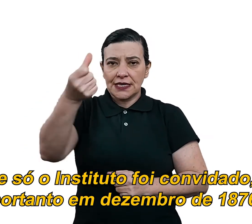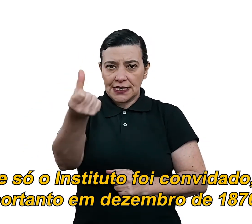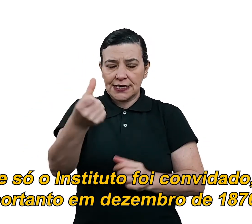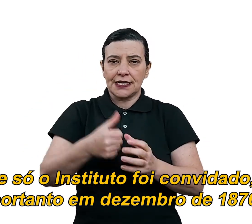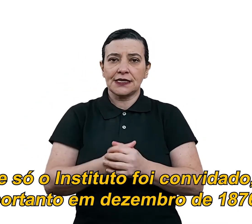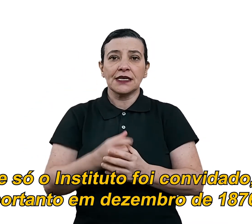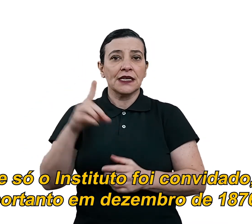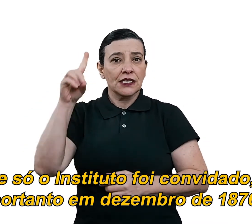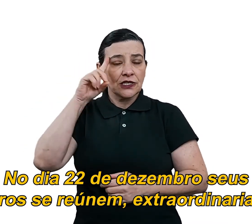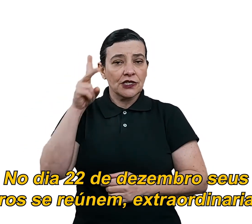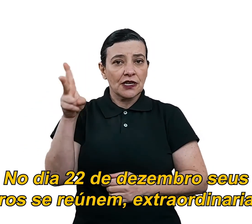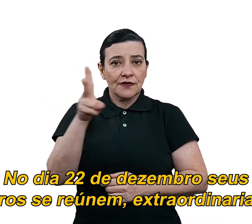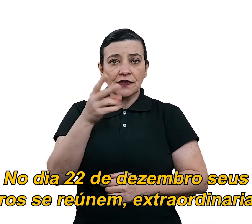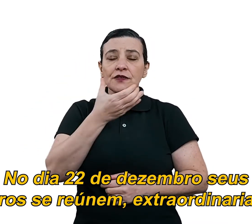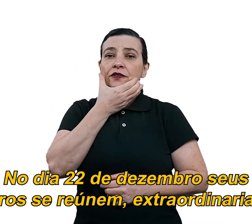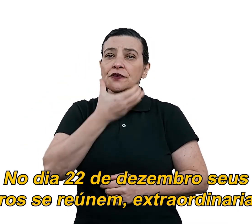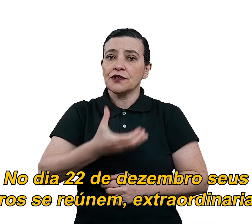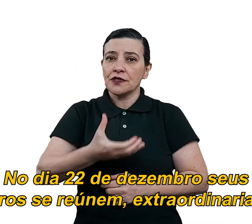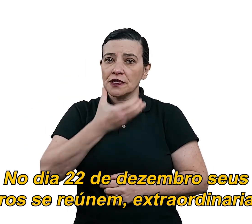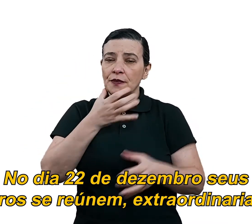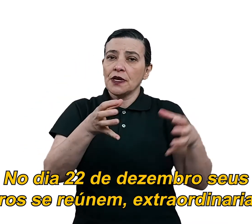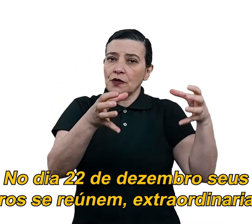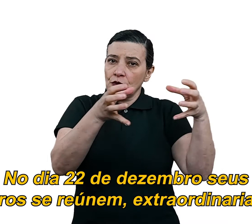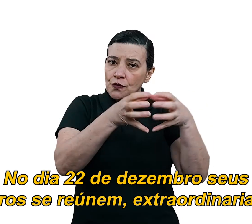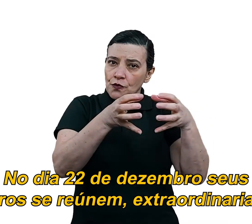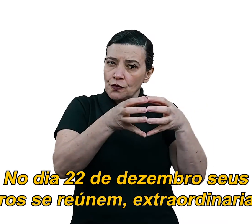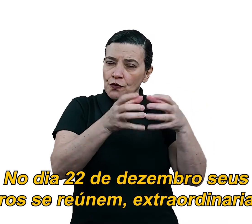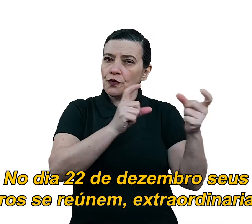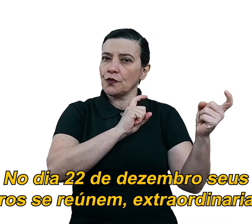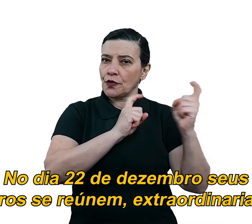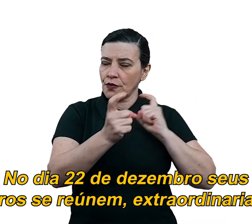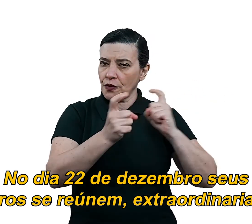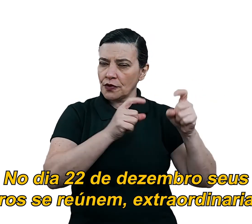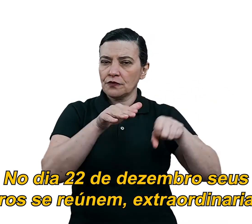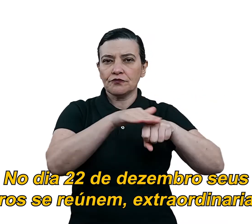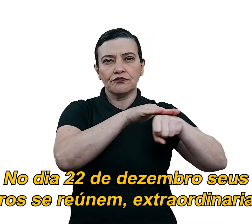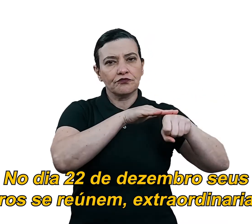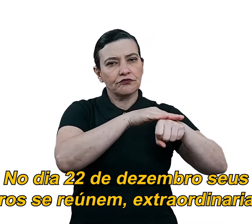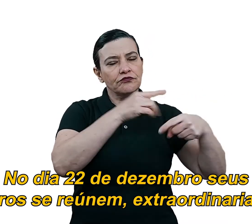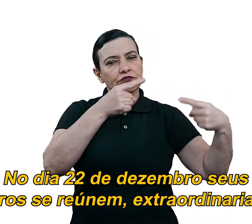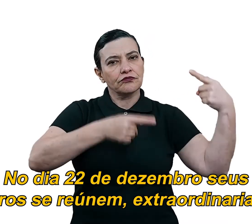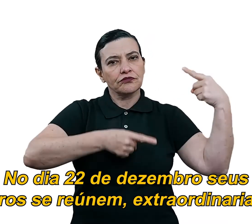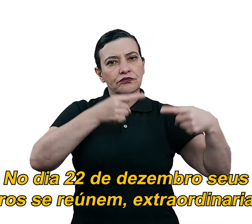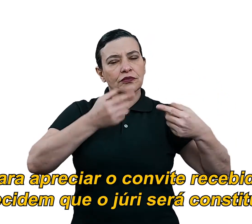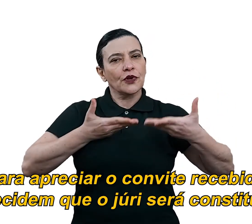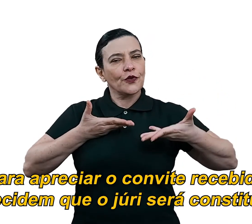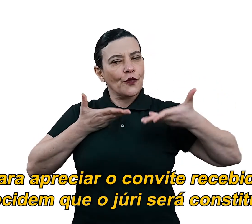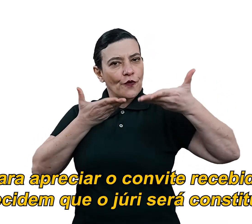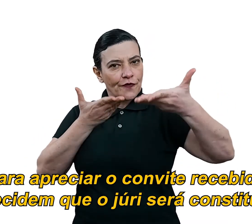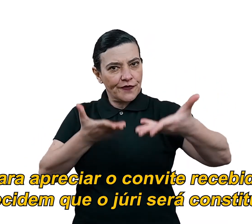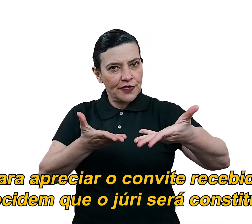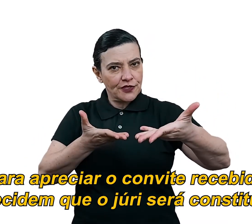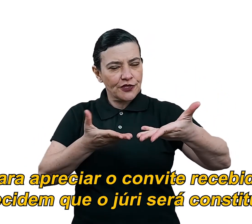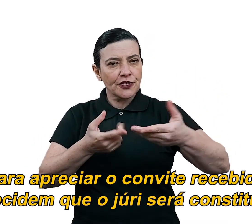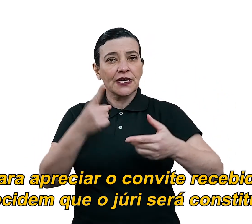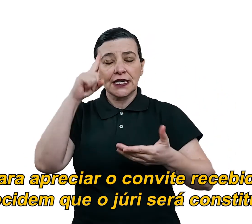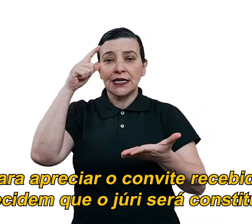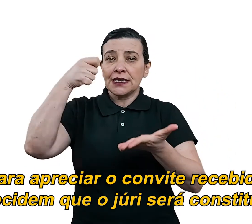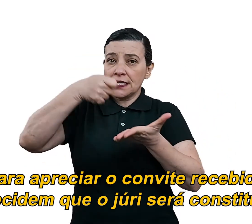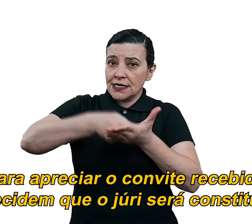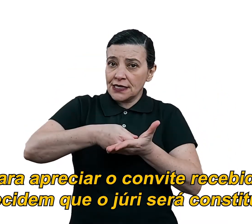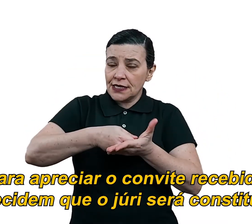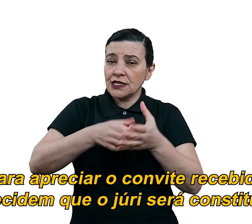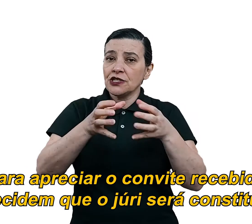de 1876. No dia 22 de dezembro, seus membros se reúnem extraordinariamente para apreciar o convite